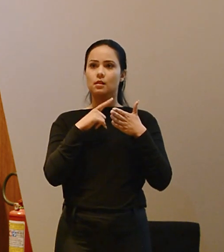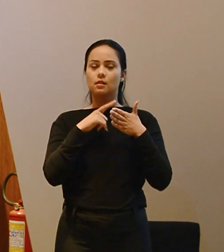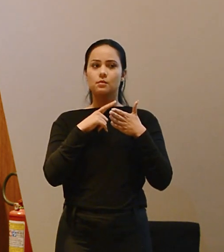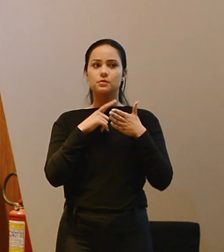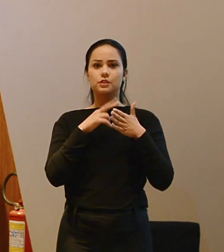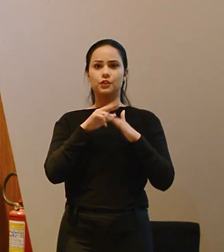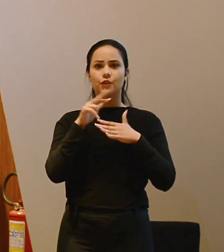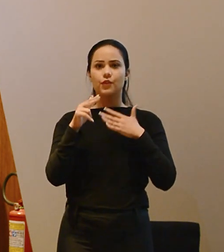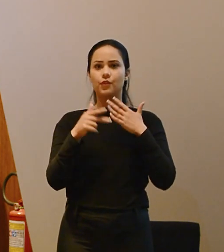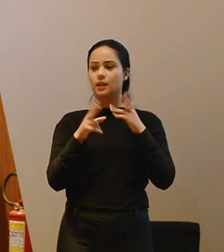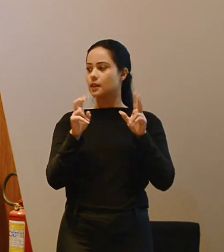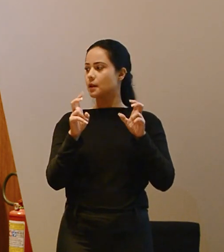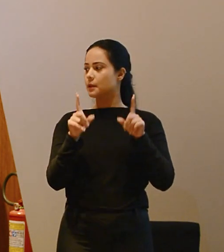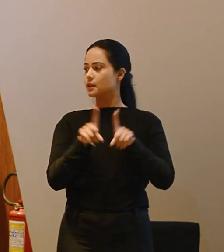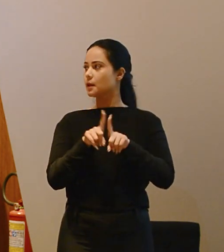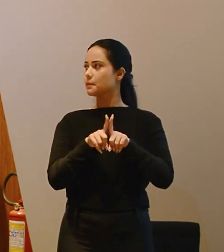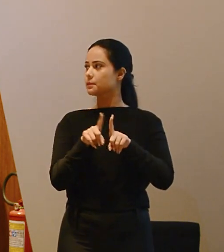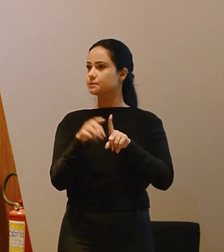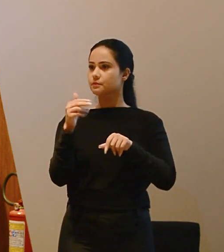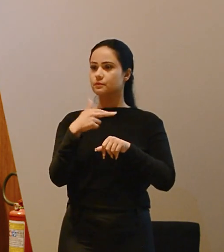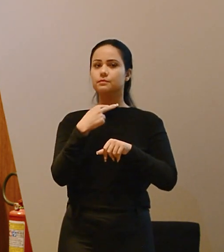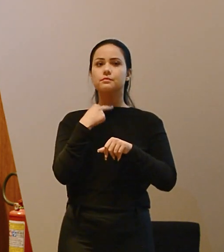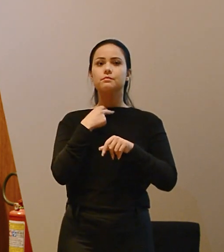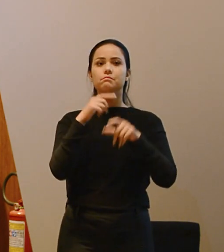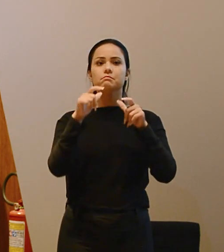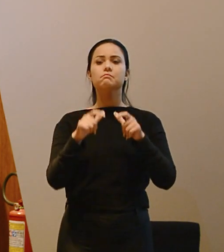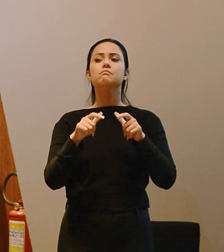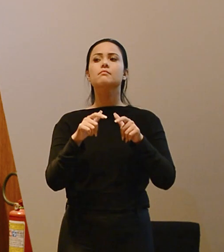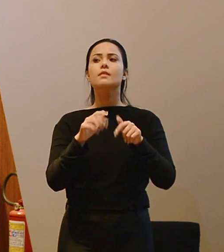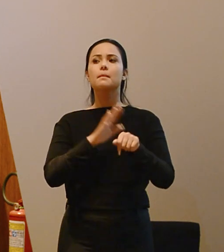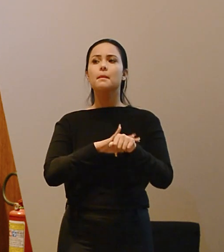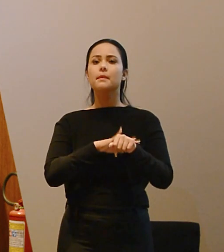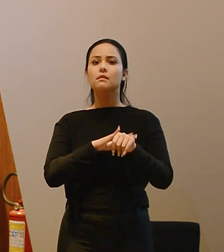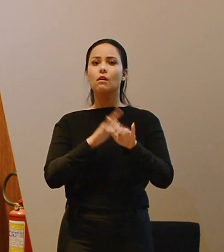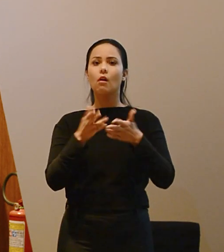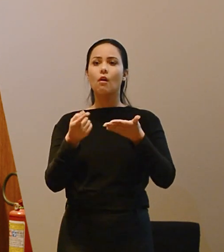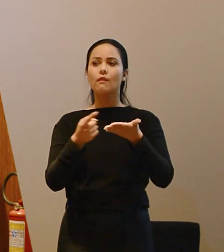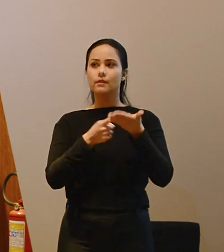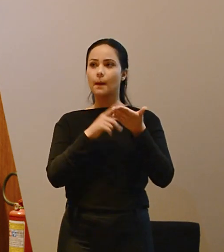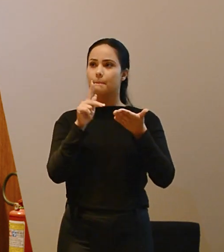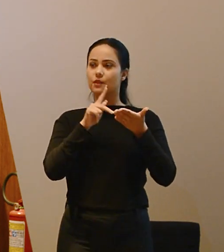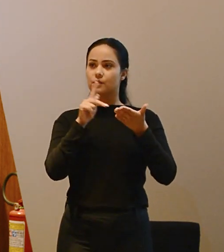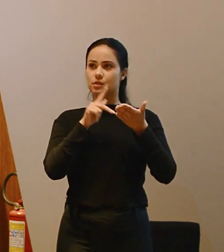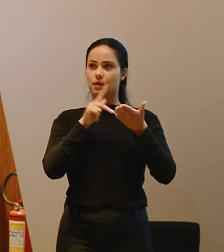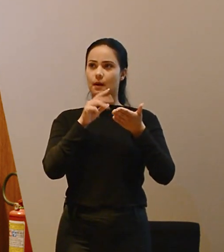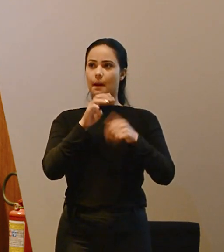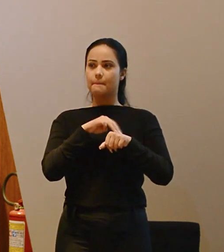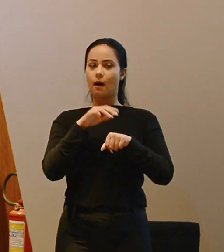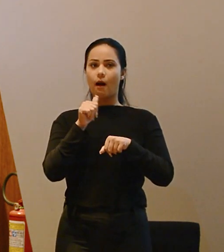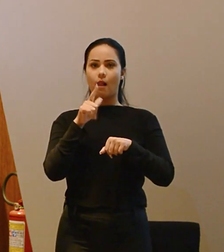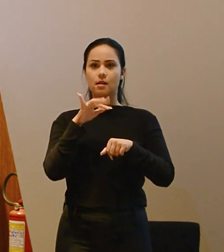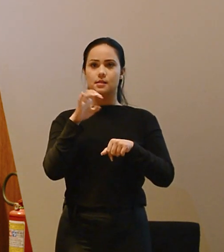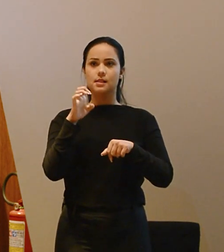os vários temas e também aqui, ocupando o seu lugar neste dispositivo, convidamos a professora mestre